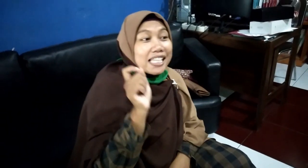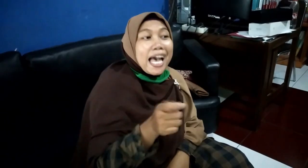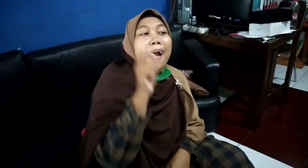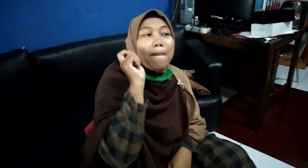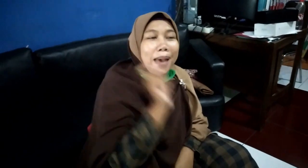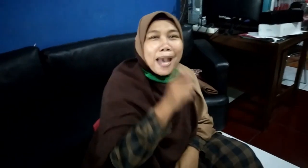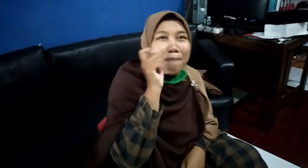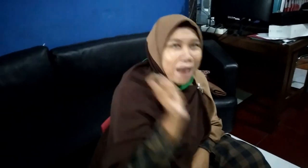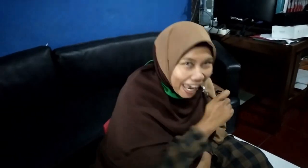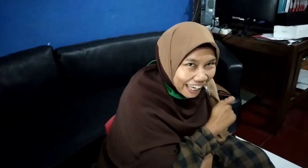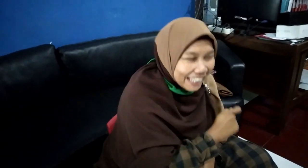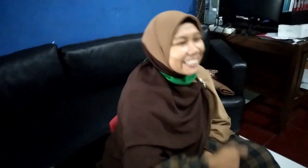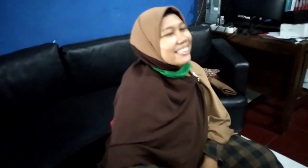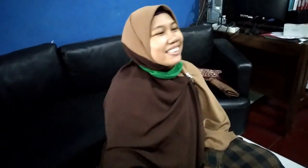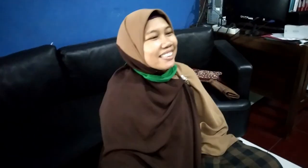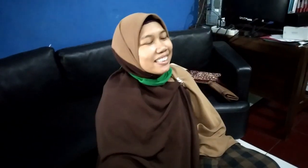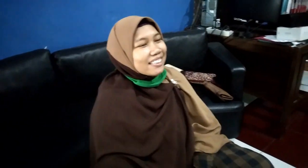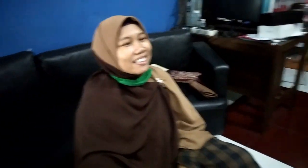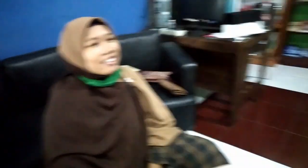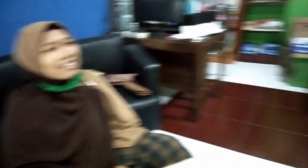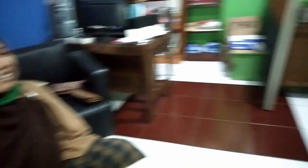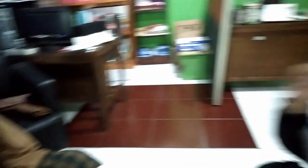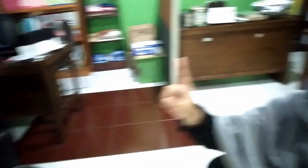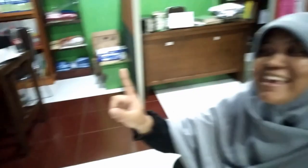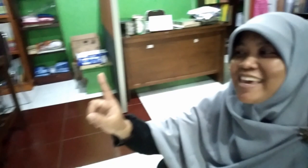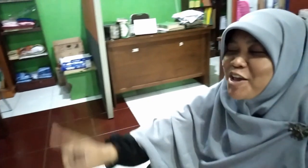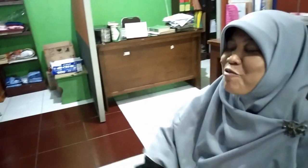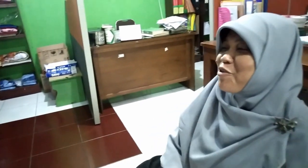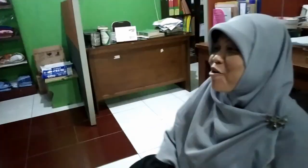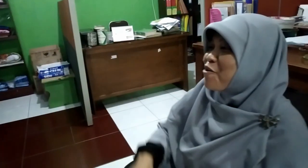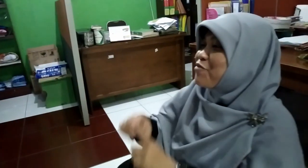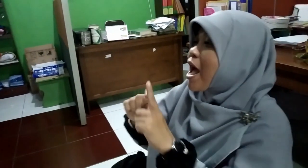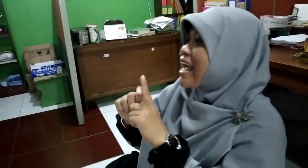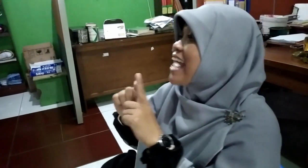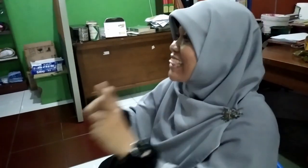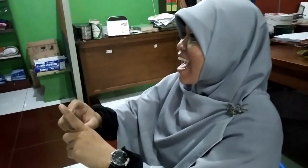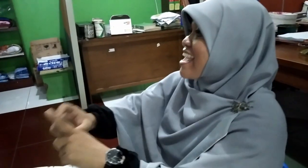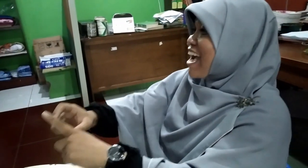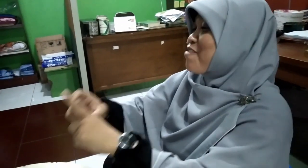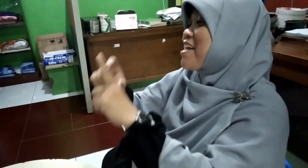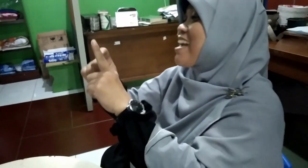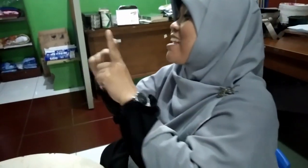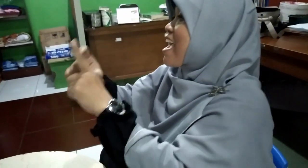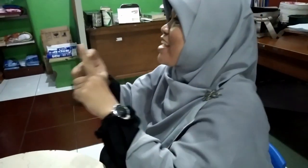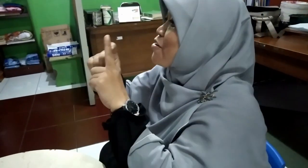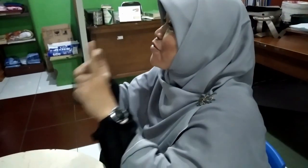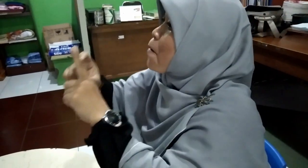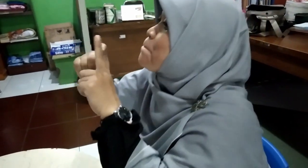Dibaca bebek. Coba cari satu lagi huruf kata yang awalnya dari huruf B.